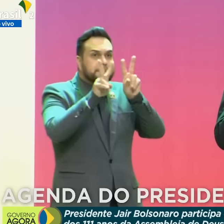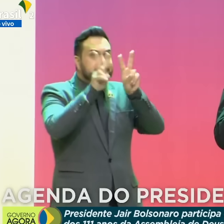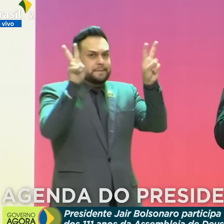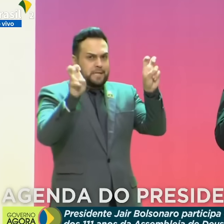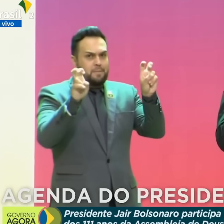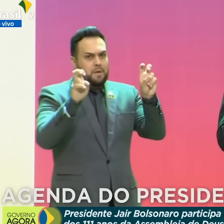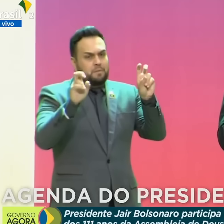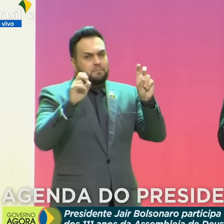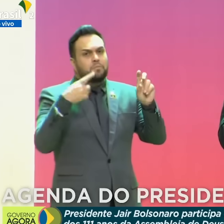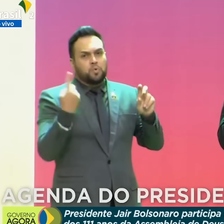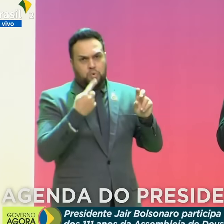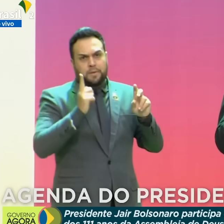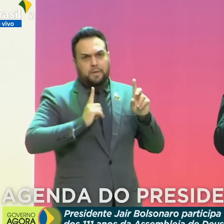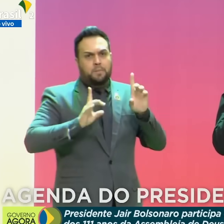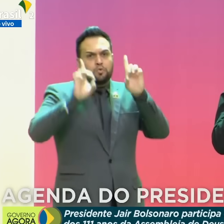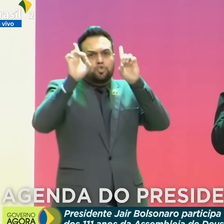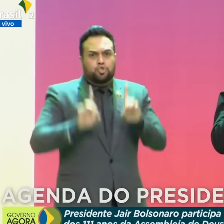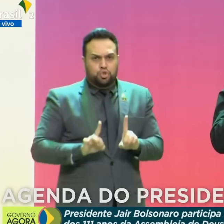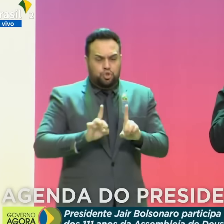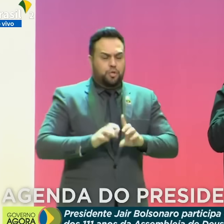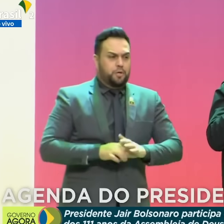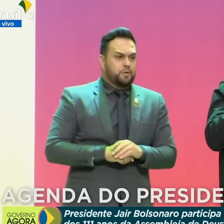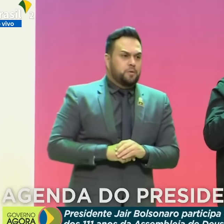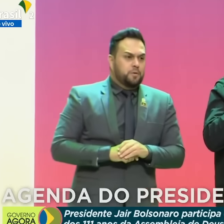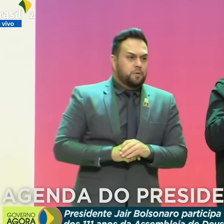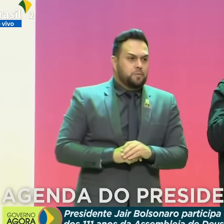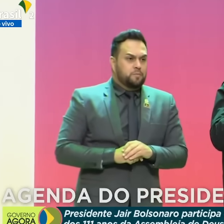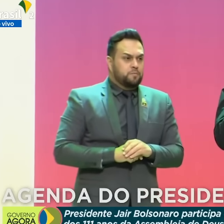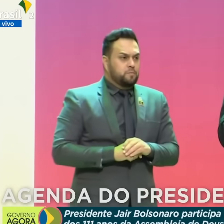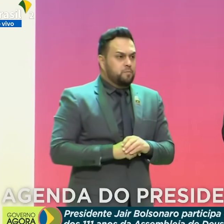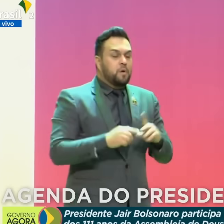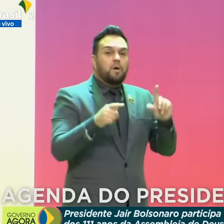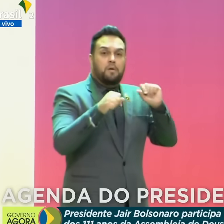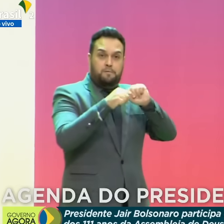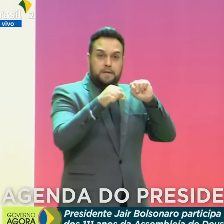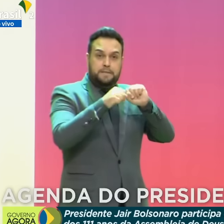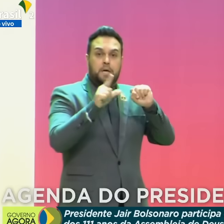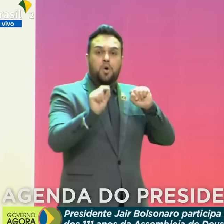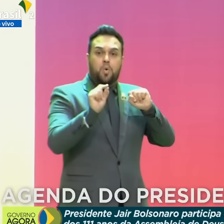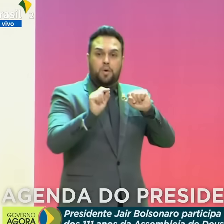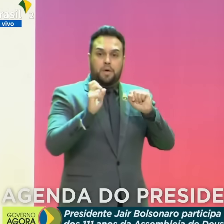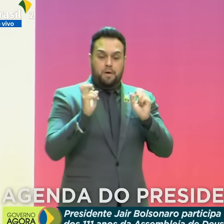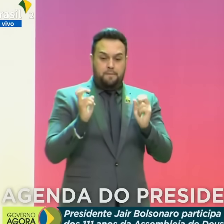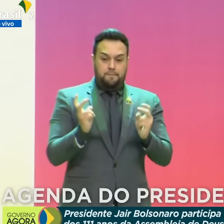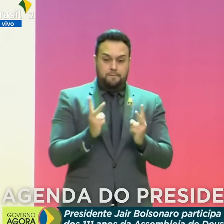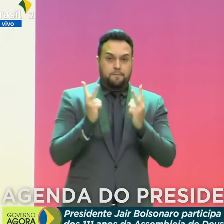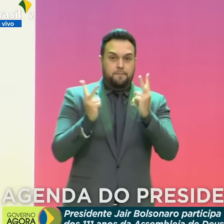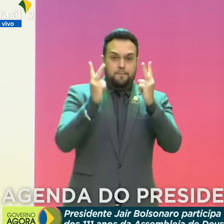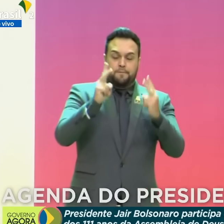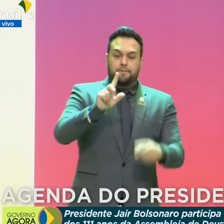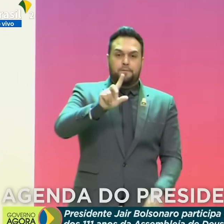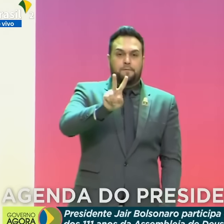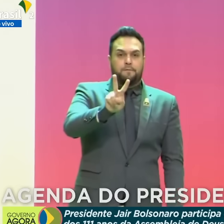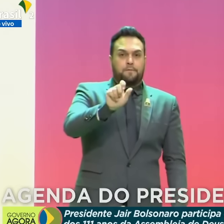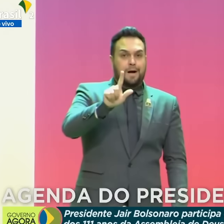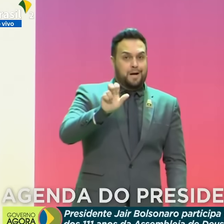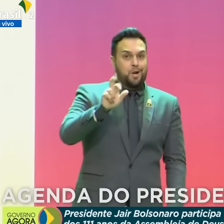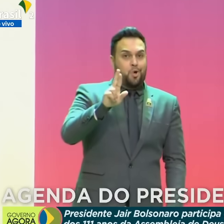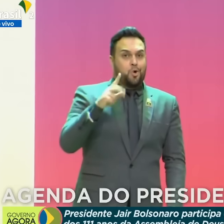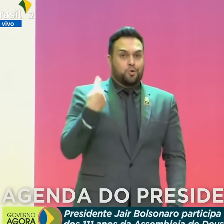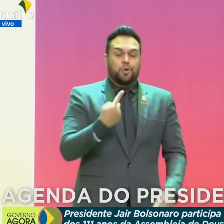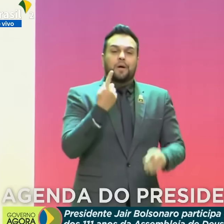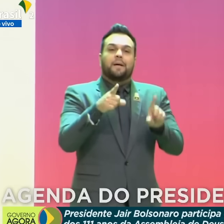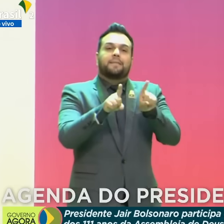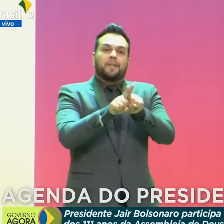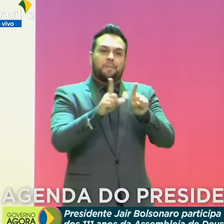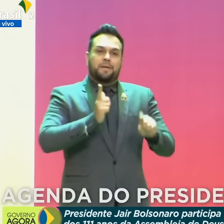temos o direito de lá de cá fazer valer os nossos valores. Tivemos também um tal